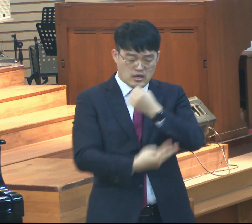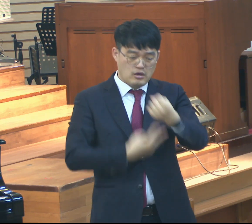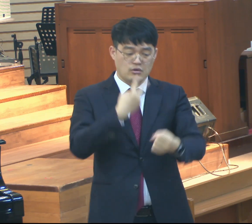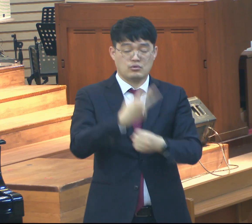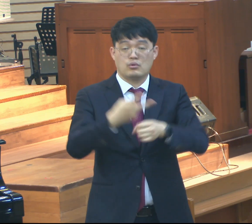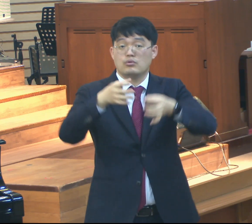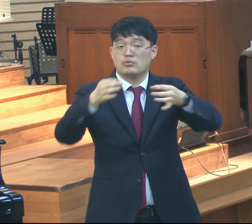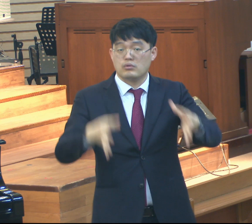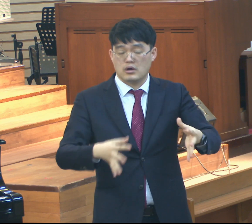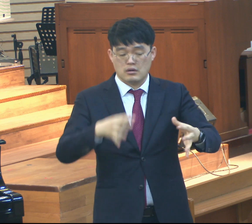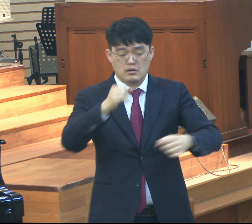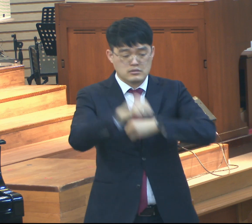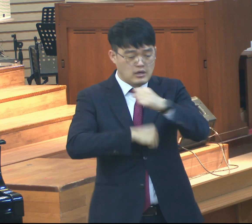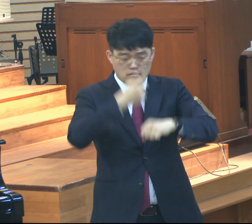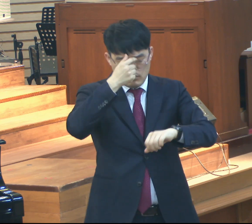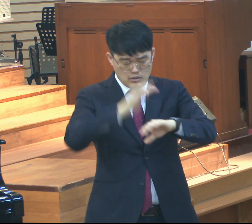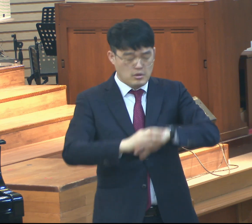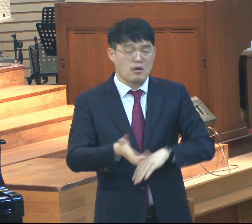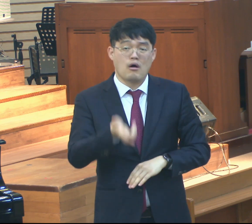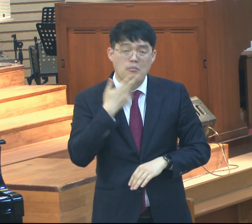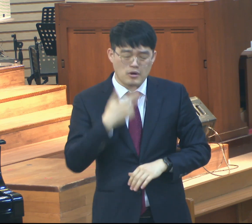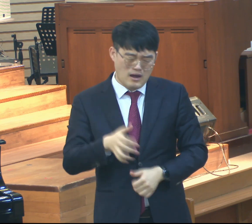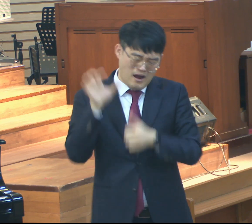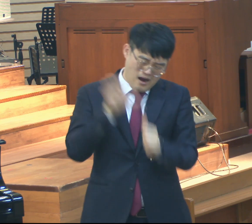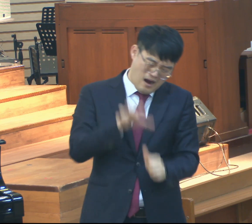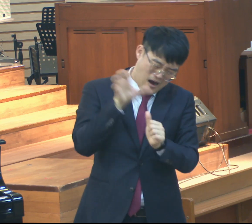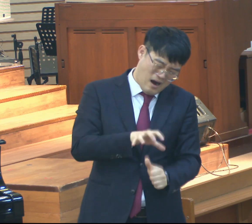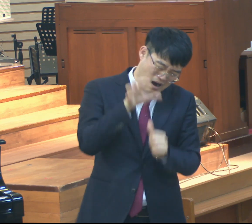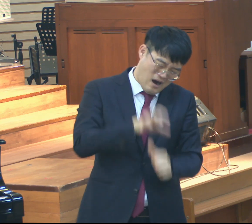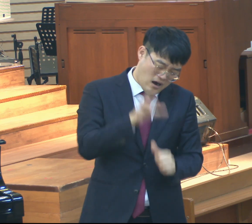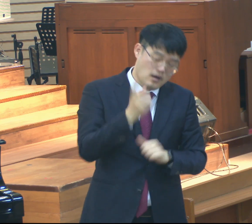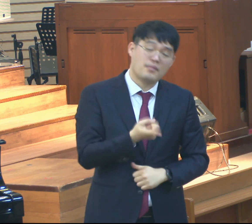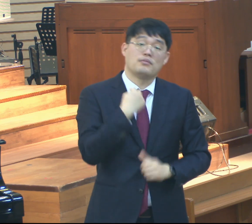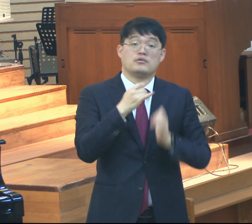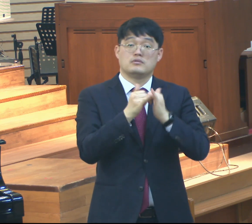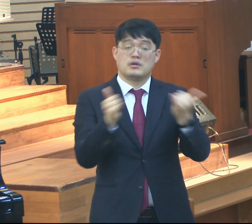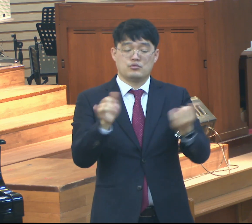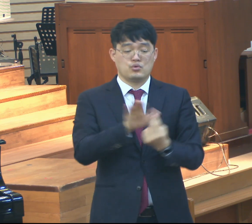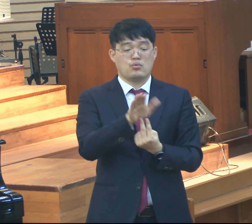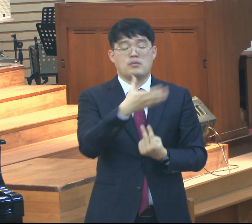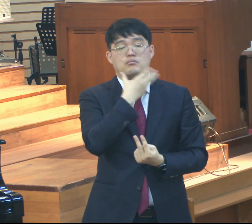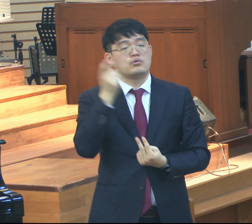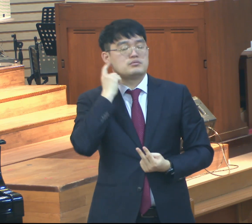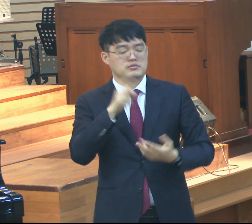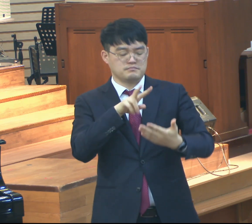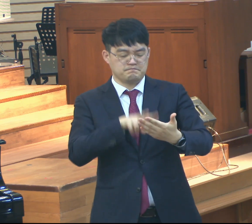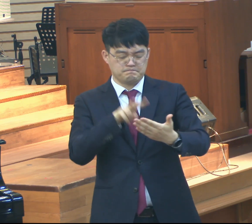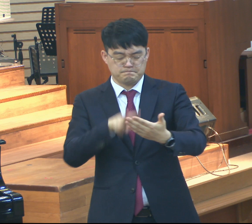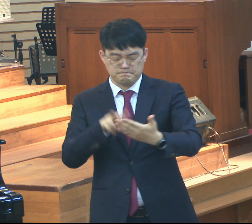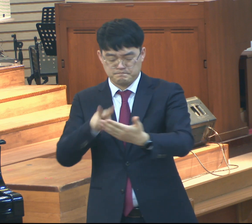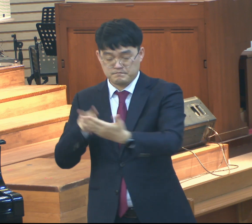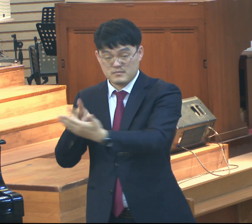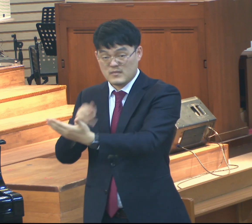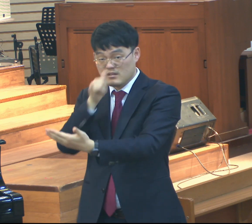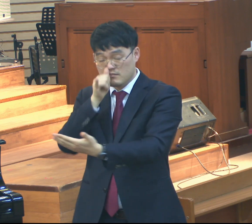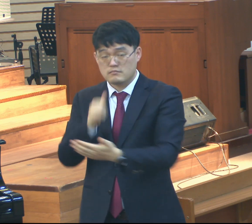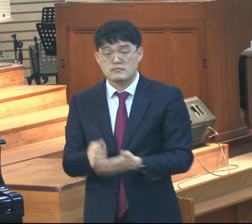수 없고 박해를 받았던 이들이 요한복음을 읽었습니다. 예수님이 말도 안 되는